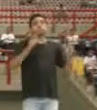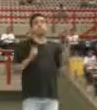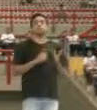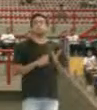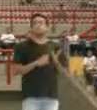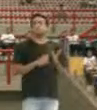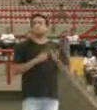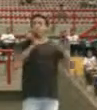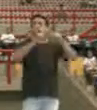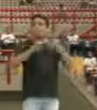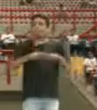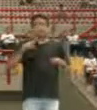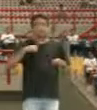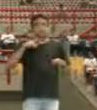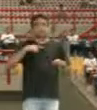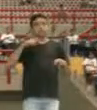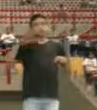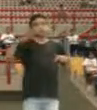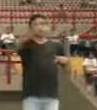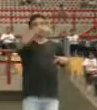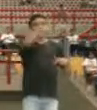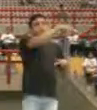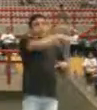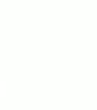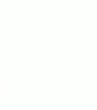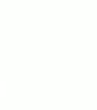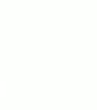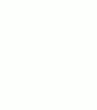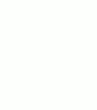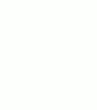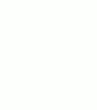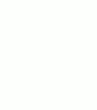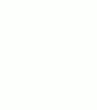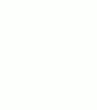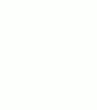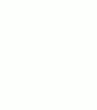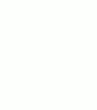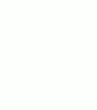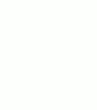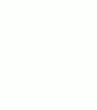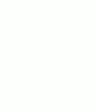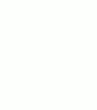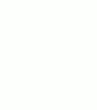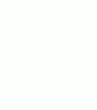Existem os pilares sociais. Quais são? Me ajude aí, Diego.